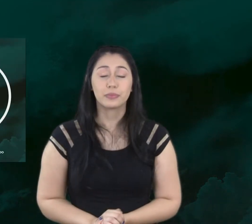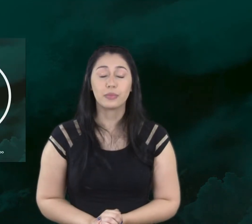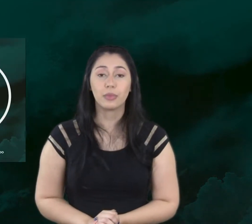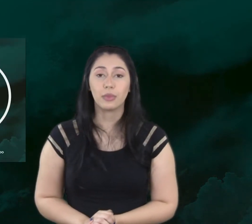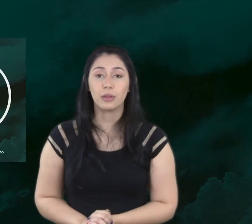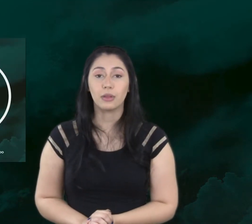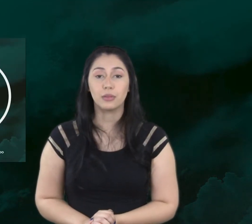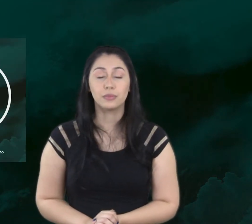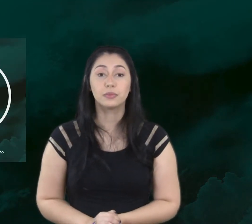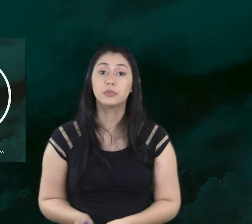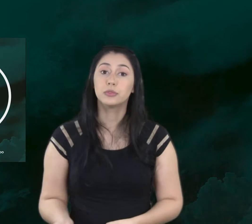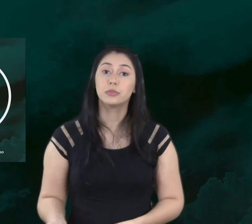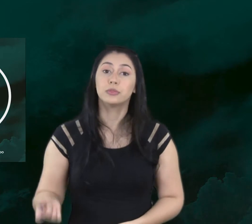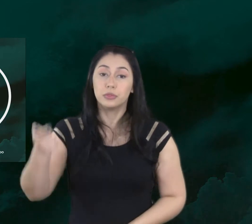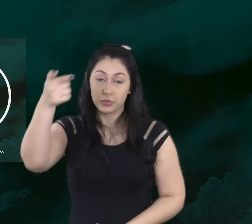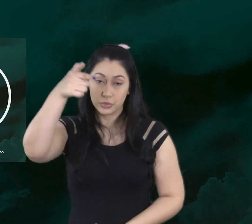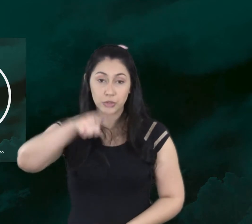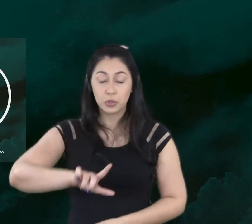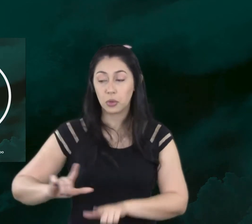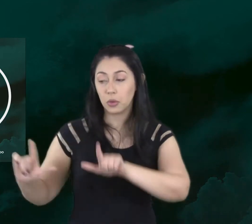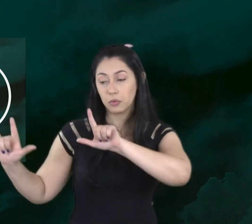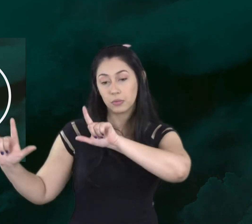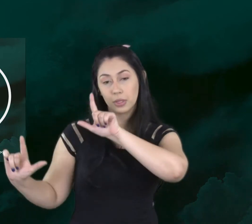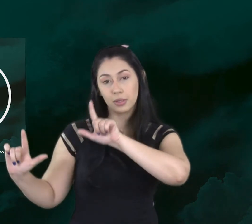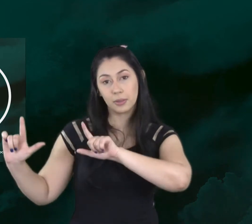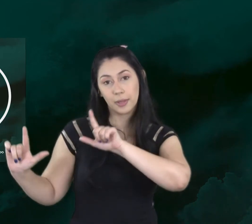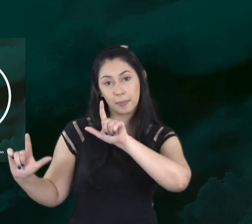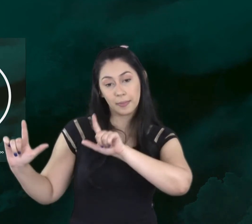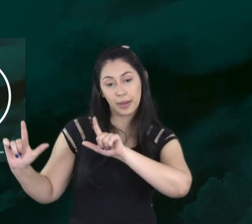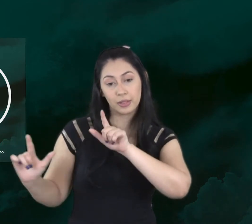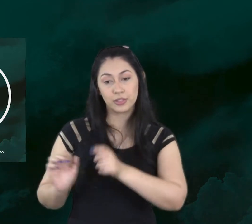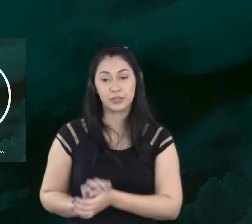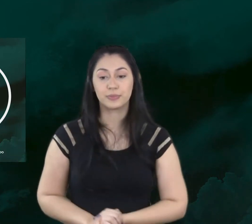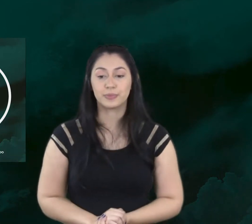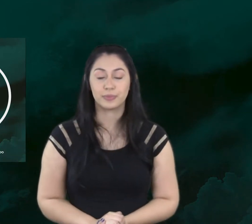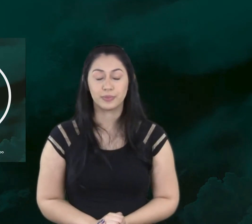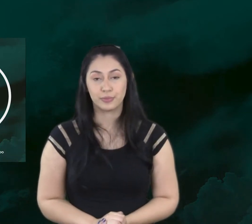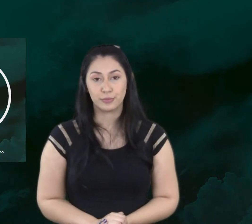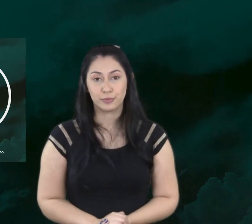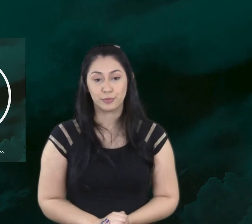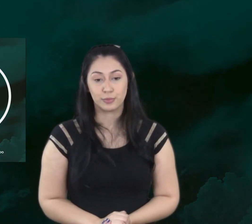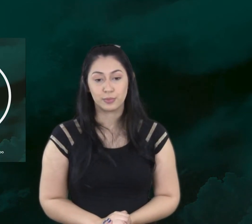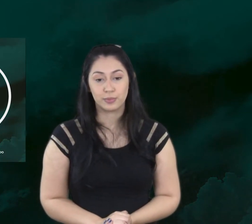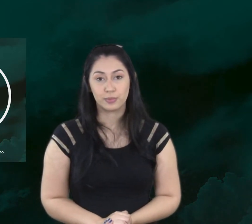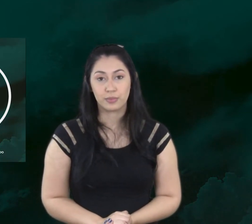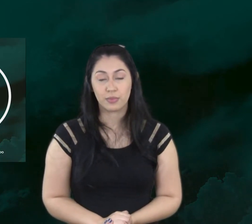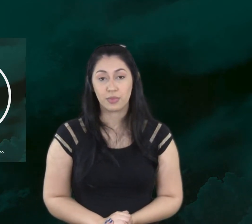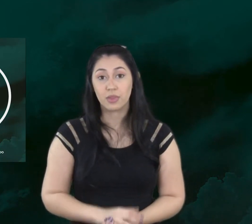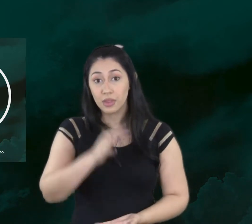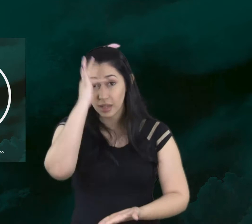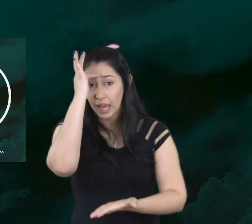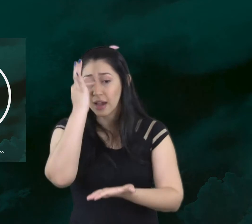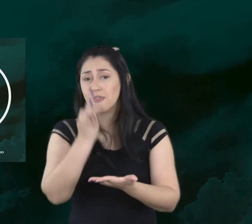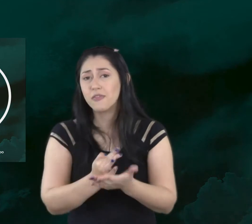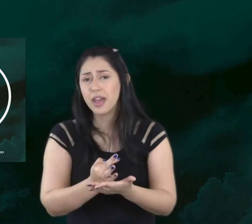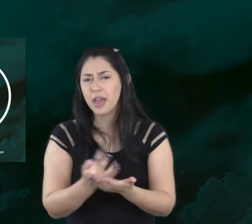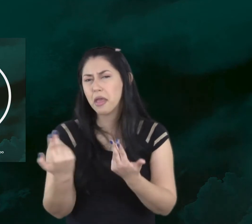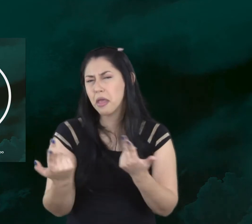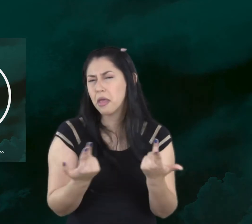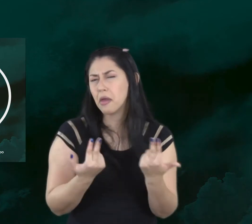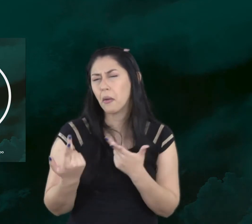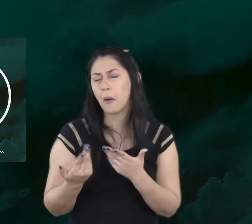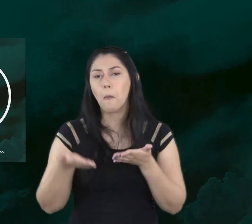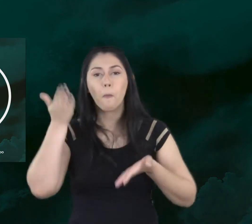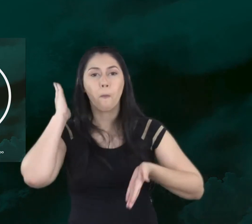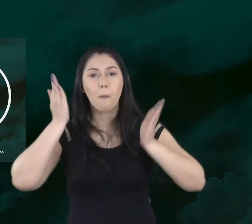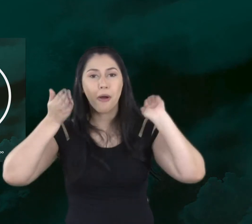Vamos de novo essa figura da fé como um veículo.